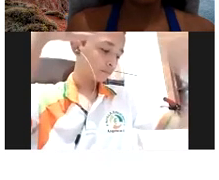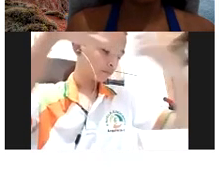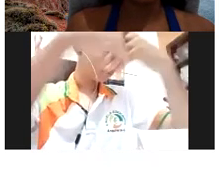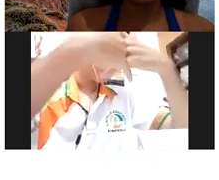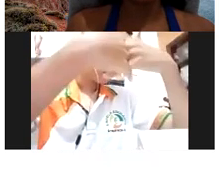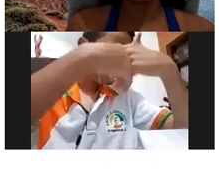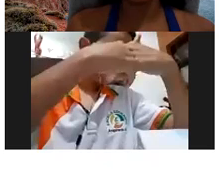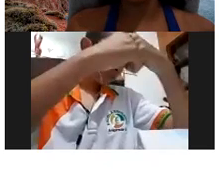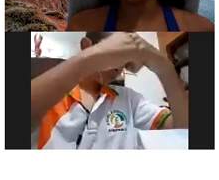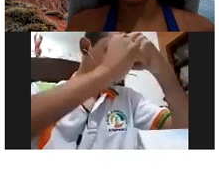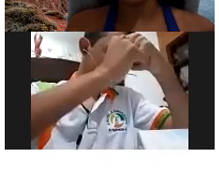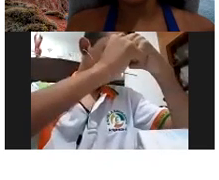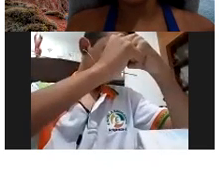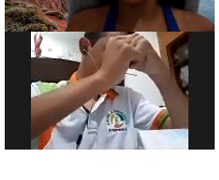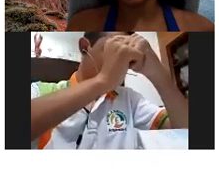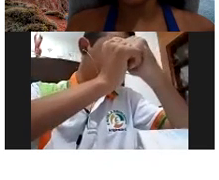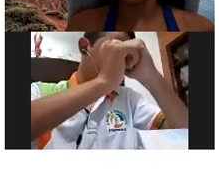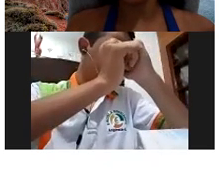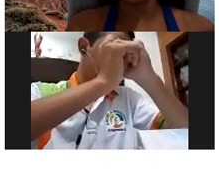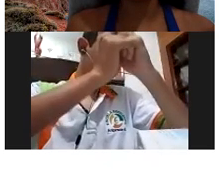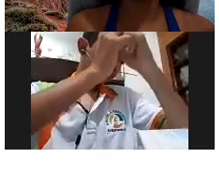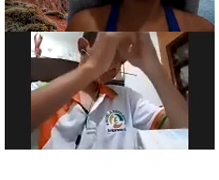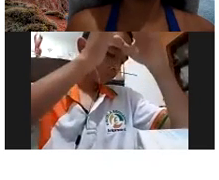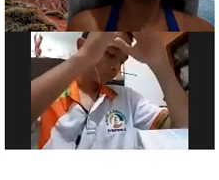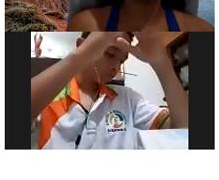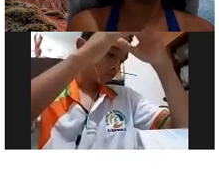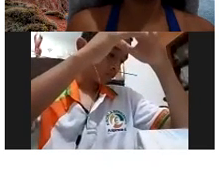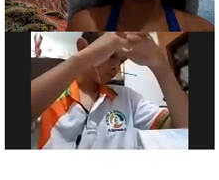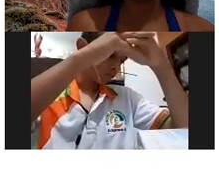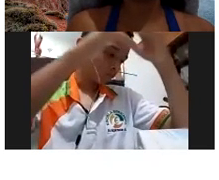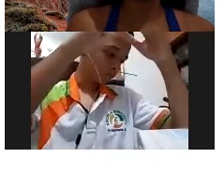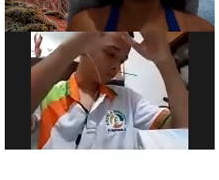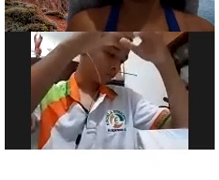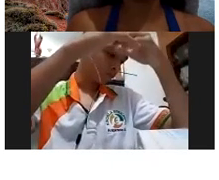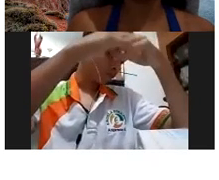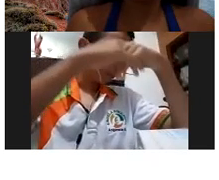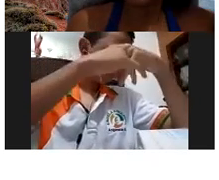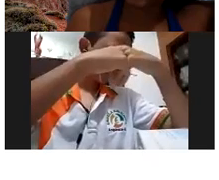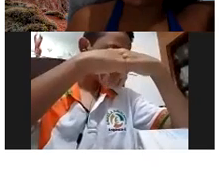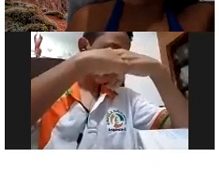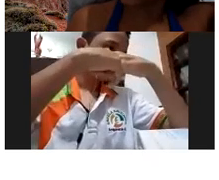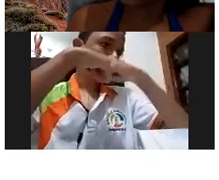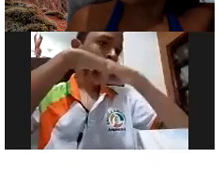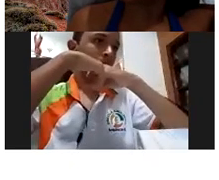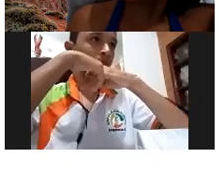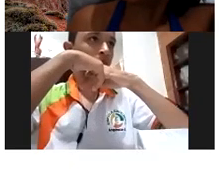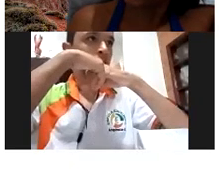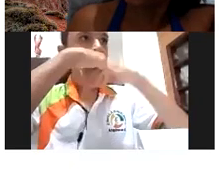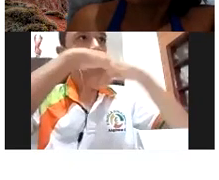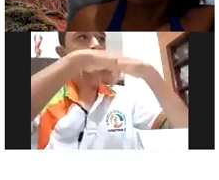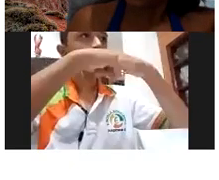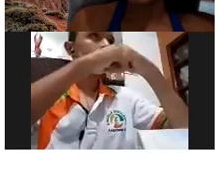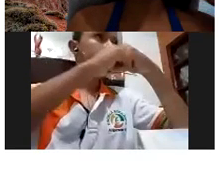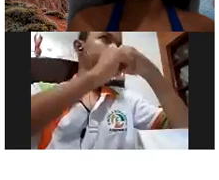ficou nano3 Ok nano3 e a gcl